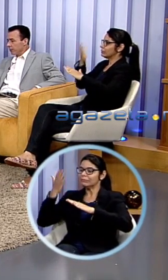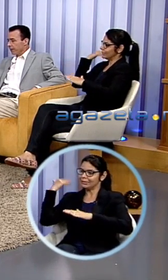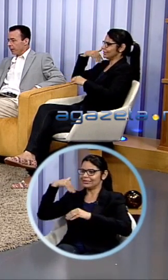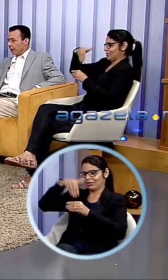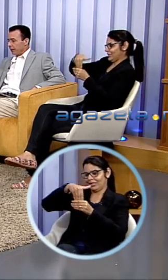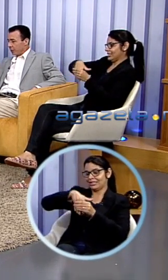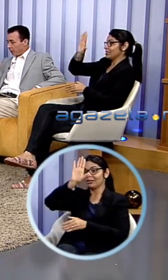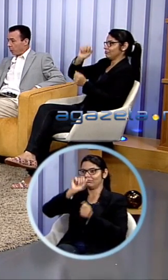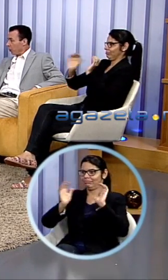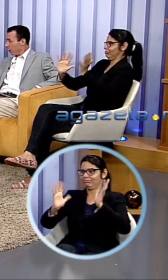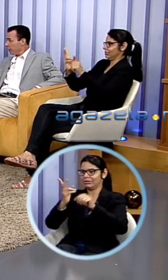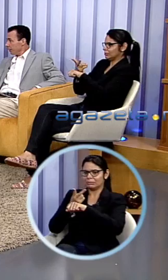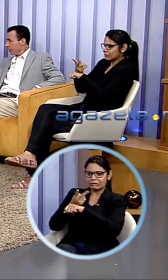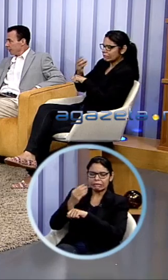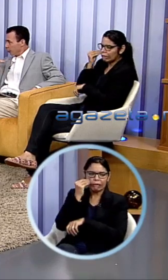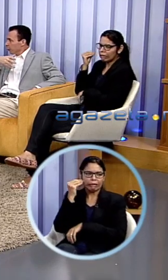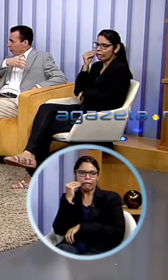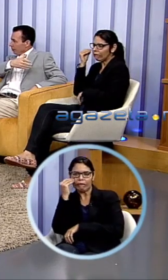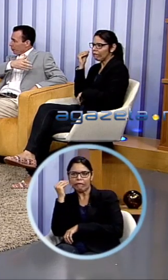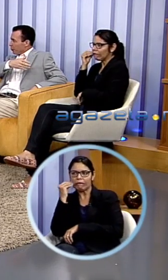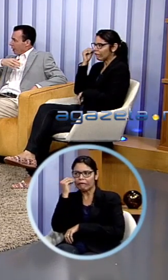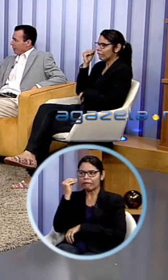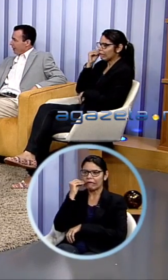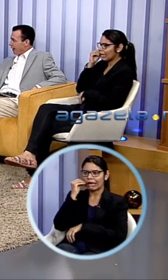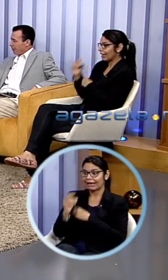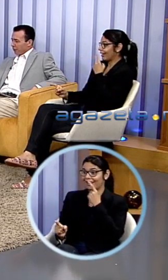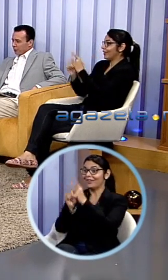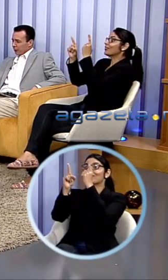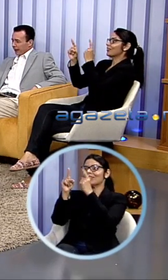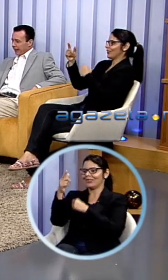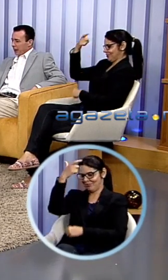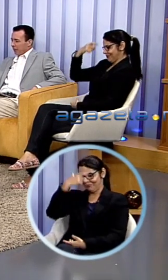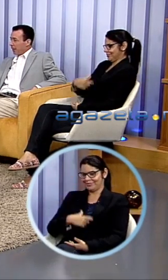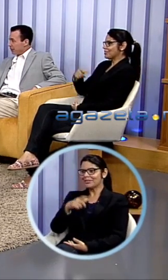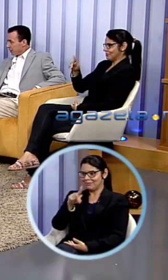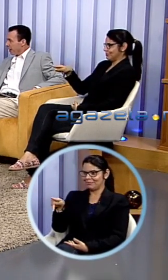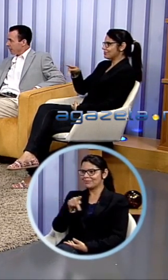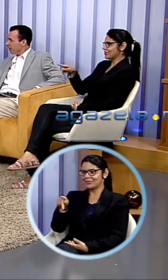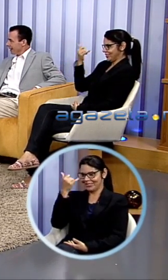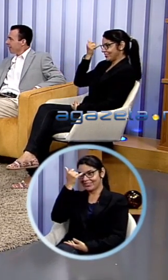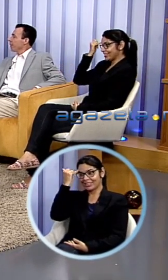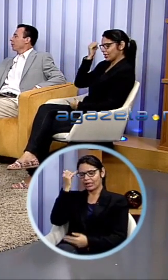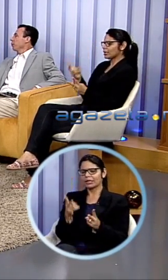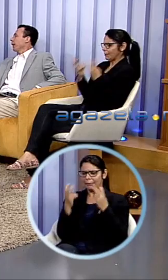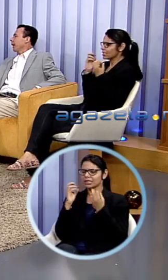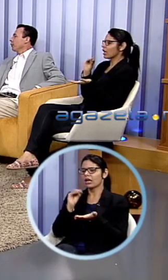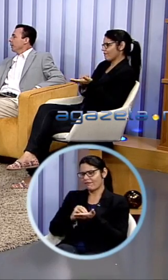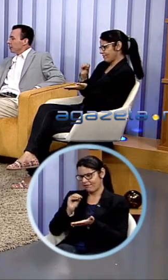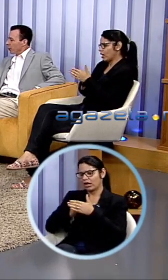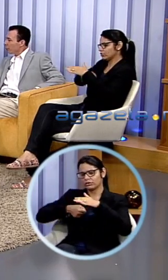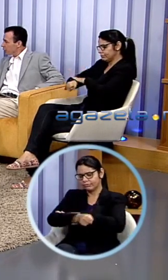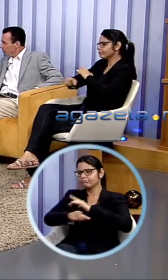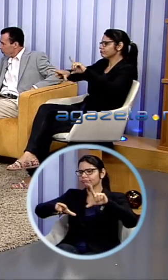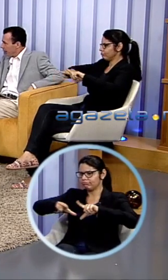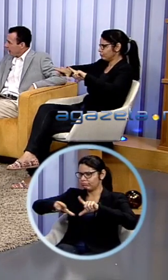eleições e a gente procurou e e encontrou por sorte a professora aqui mas a gente percebe que ainda falta no mercado